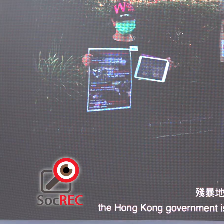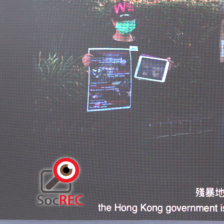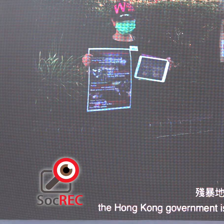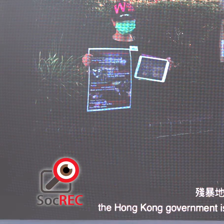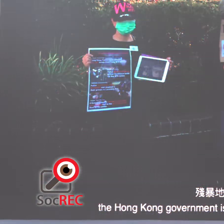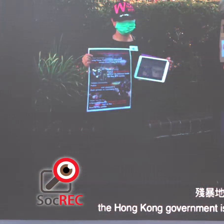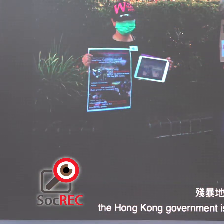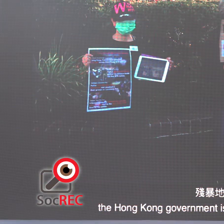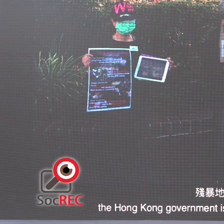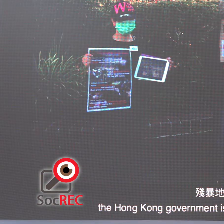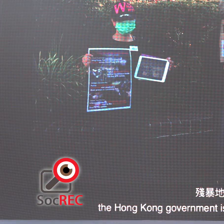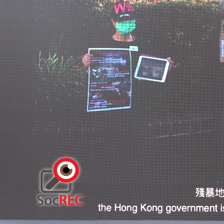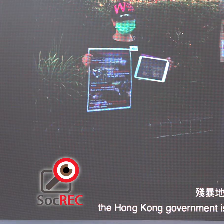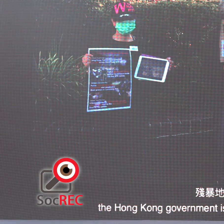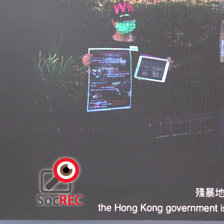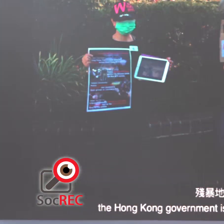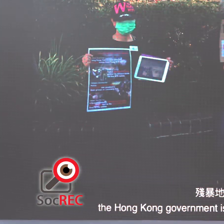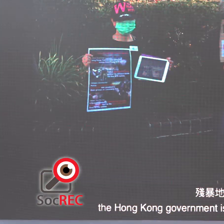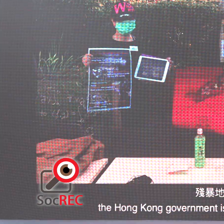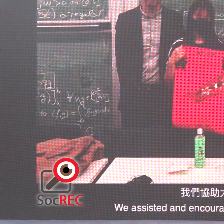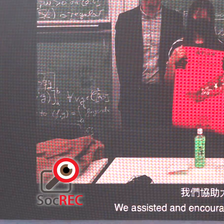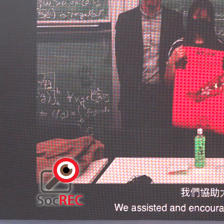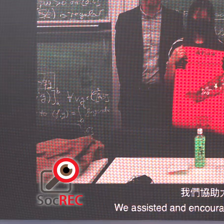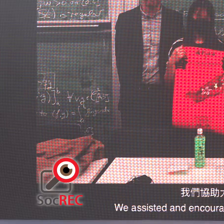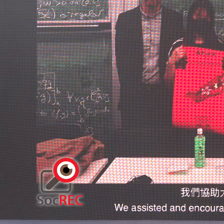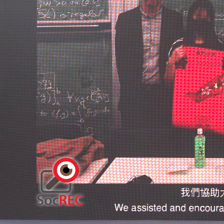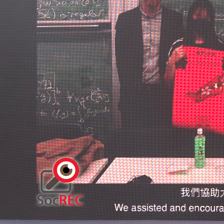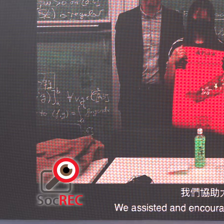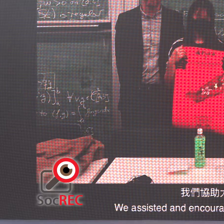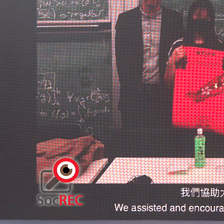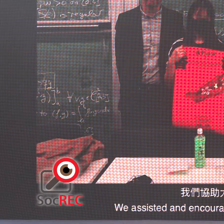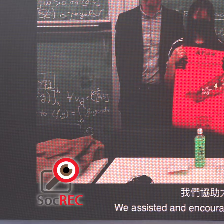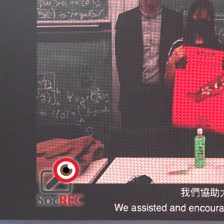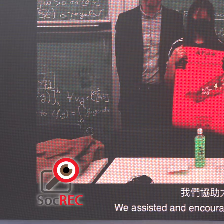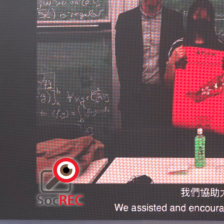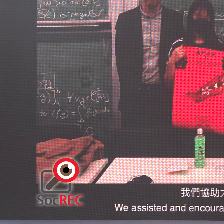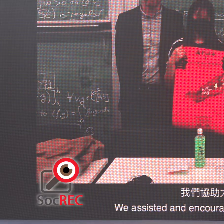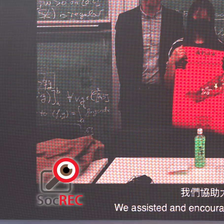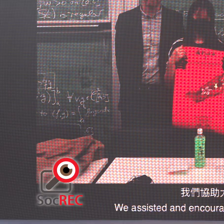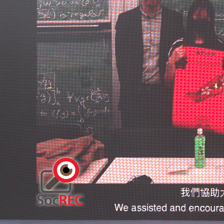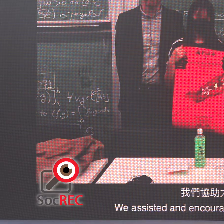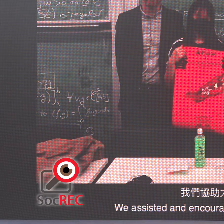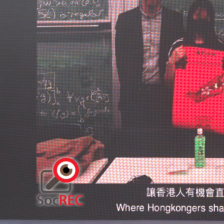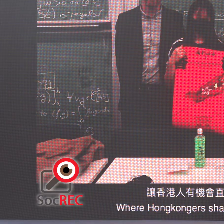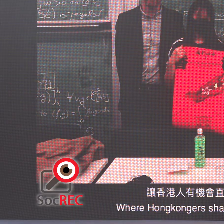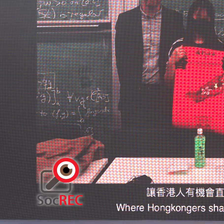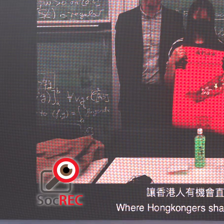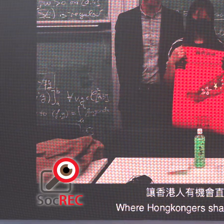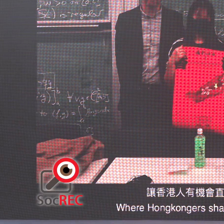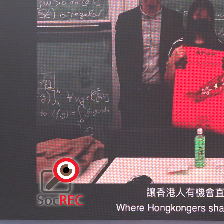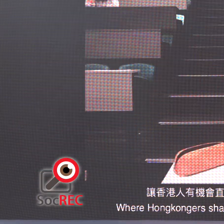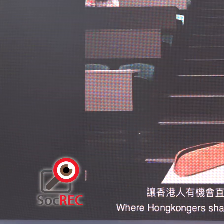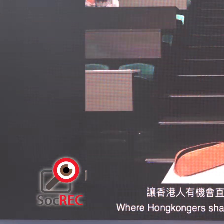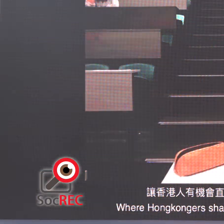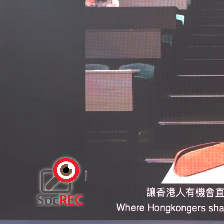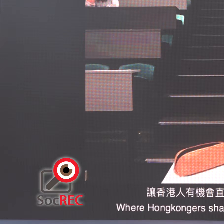壓同殘暴咁對待香港市民。我哋協助大學進行咗討論小組，等香港